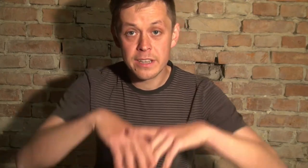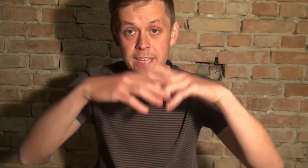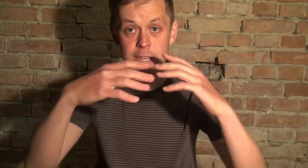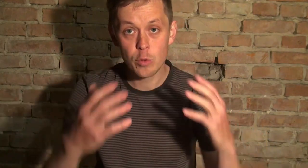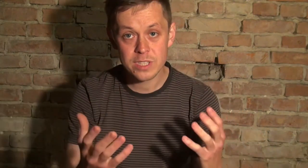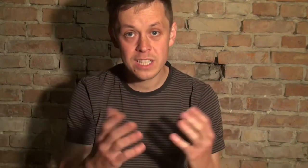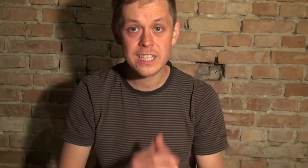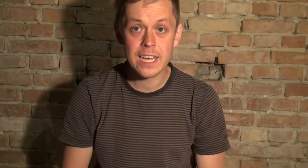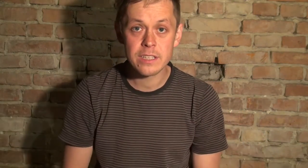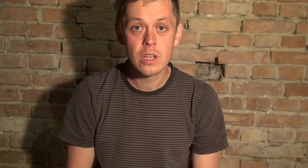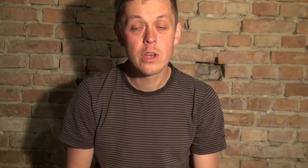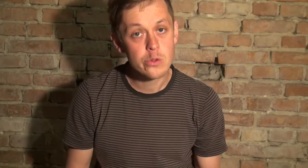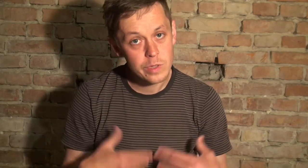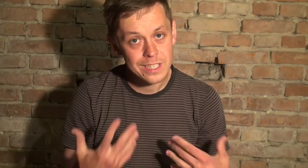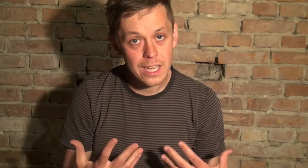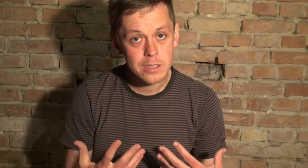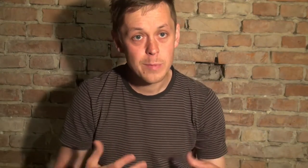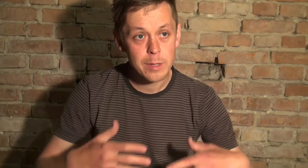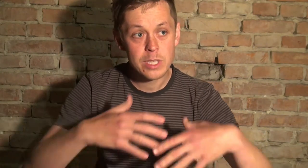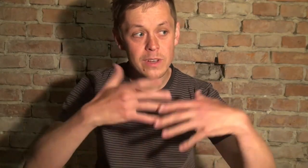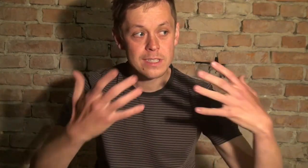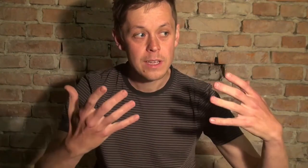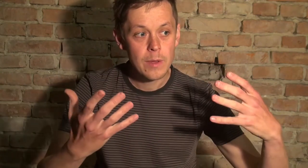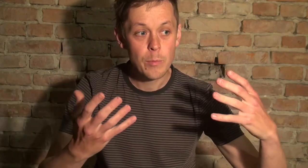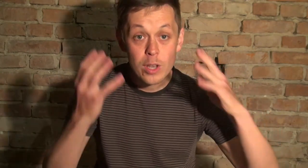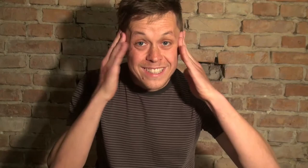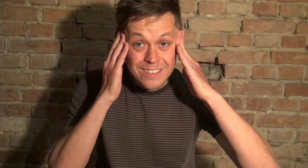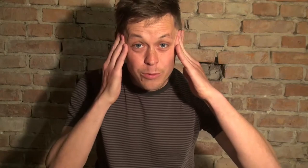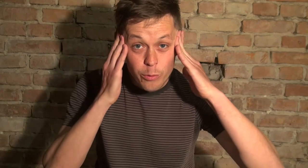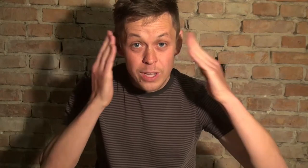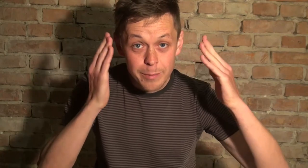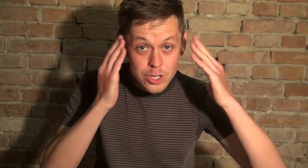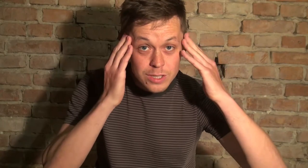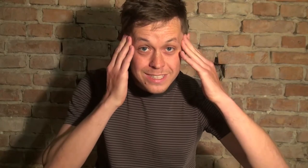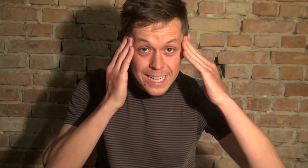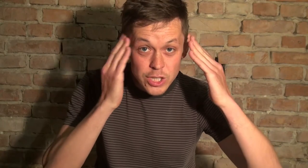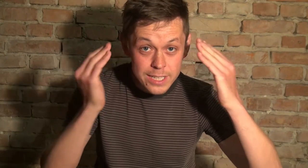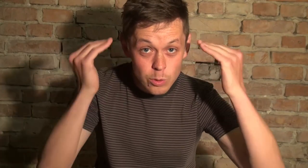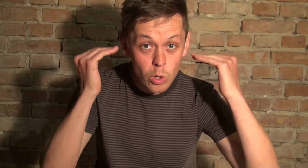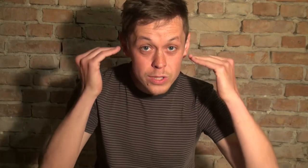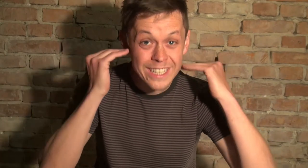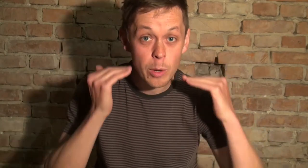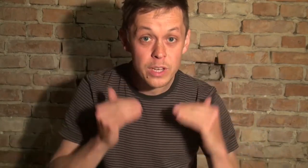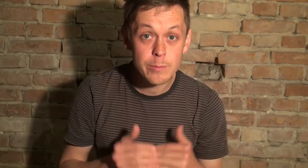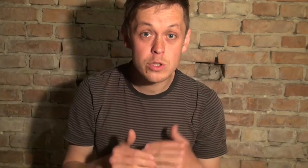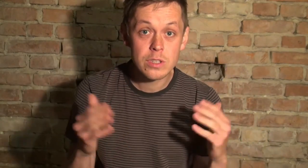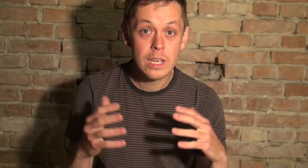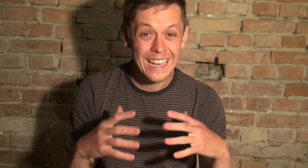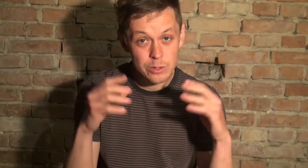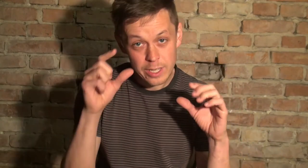Text sehr übersichtlich gehalten, so wie es gedacht ist bei einem Lied, was möglichst für viele Menschen sehr schnell ins Ohr und in den Kopf gehen muss. Also ein